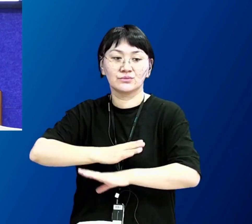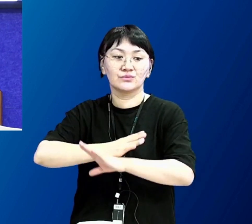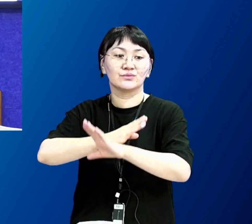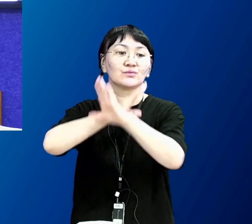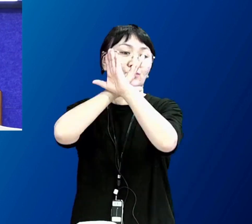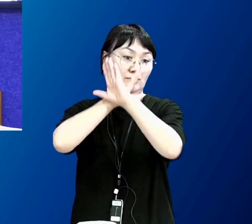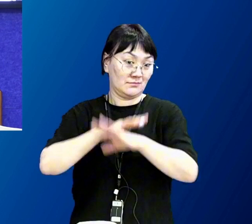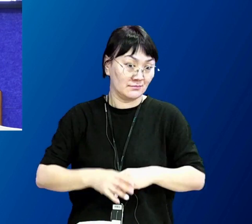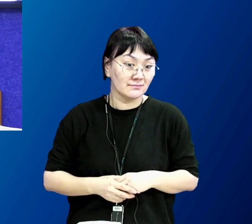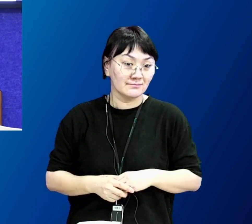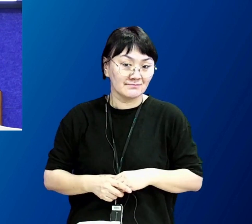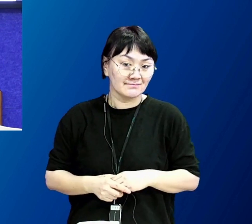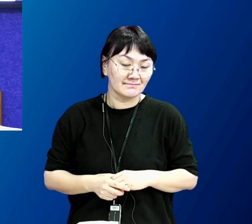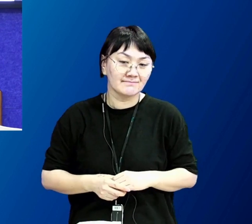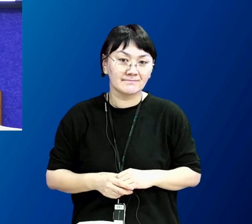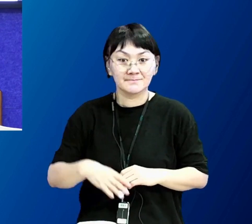За.